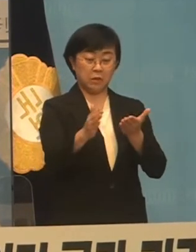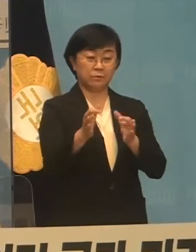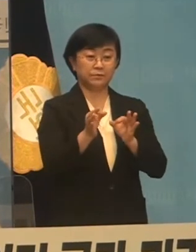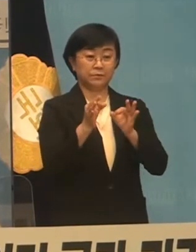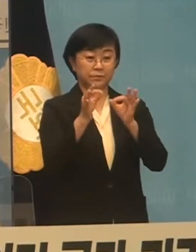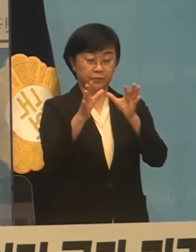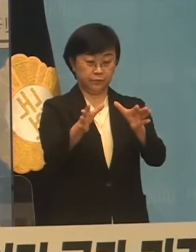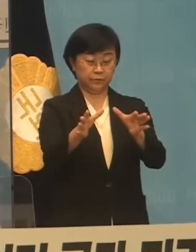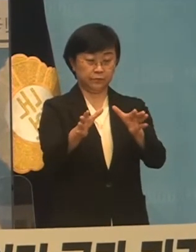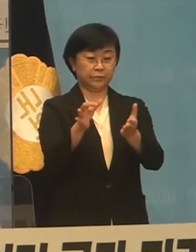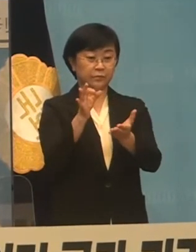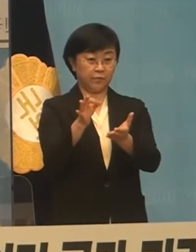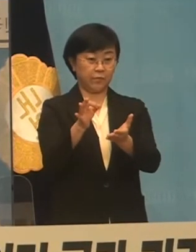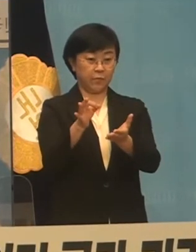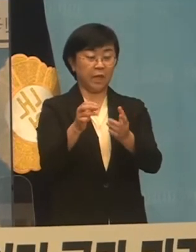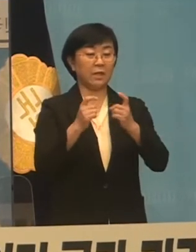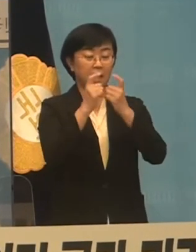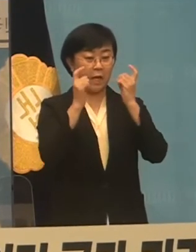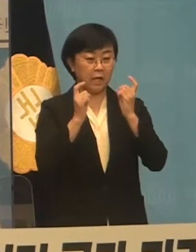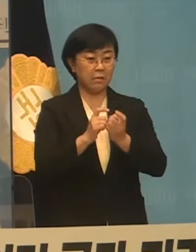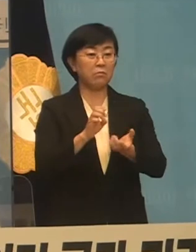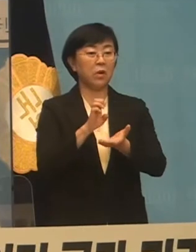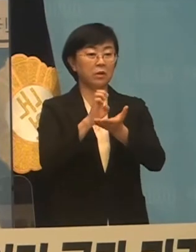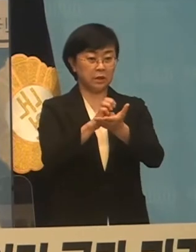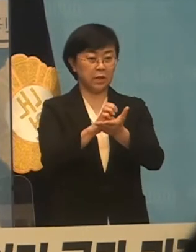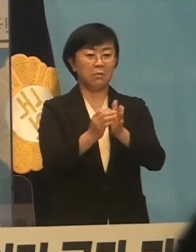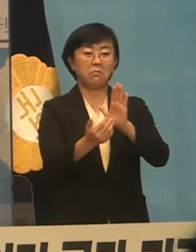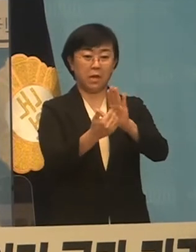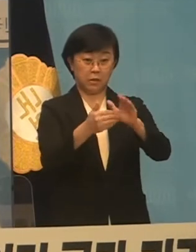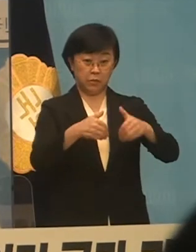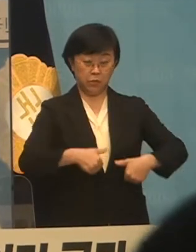투기자본 사모펀드에 고삐를 채워야 합니다.